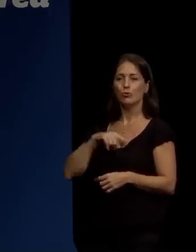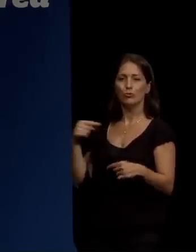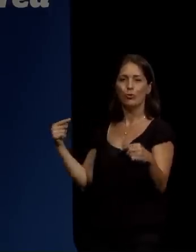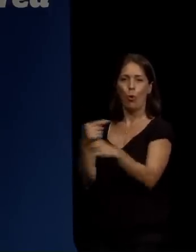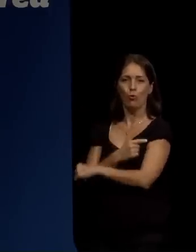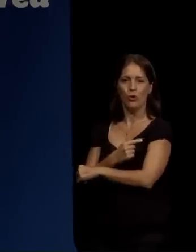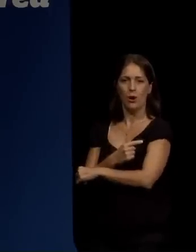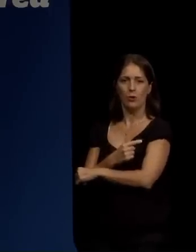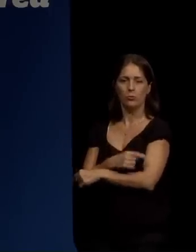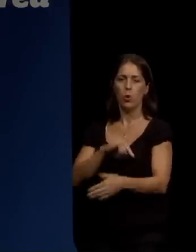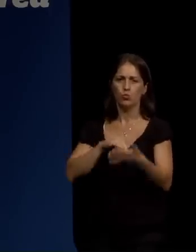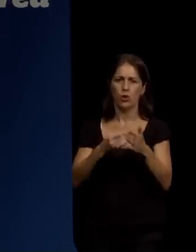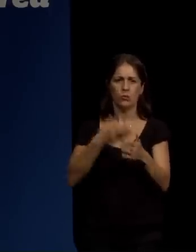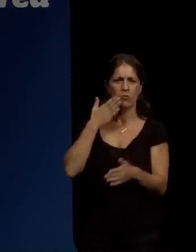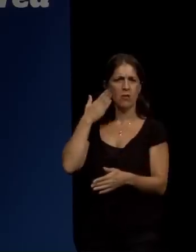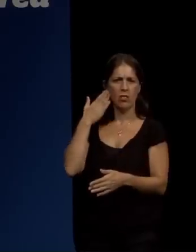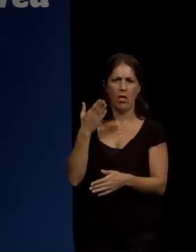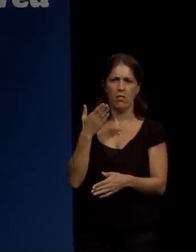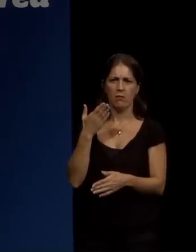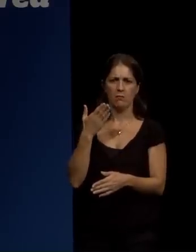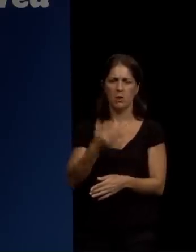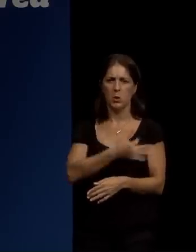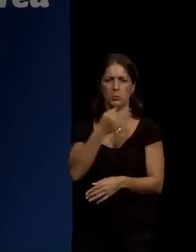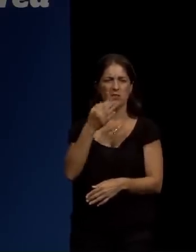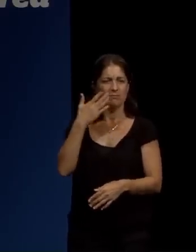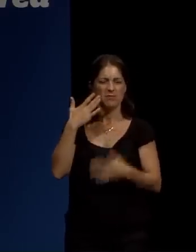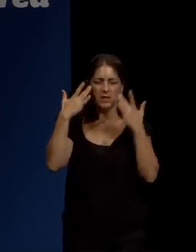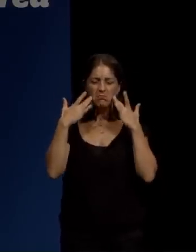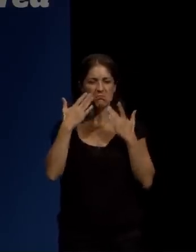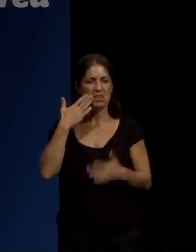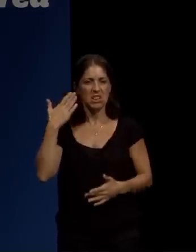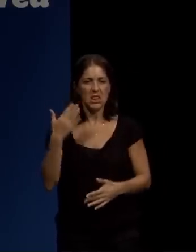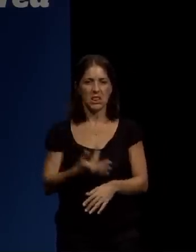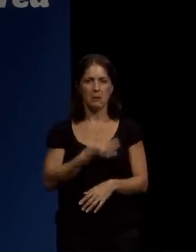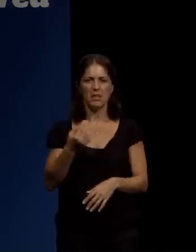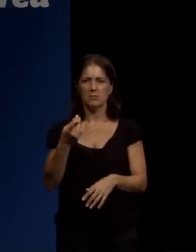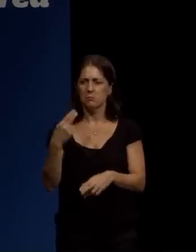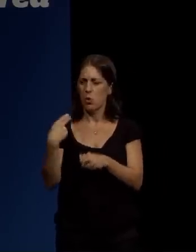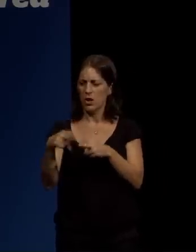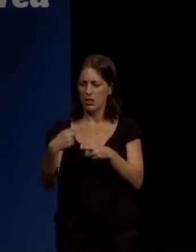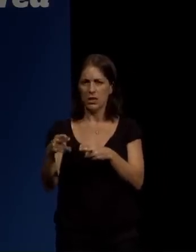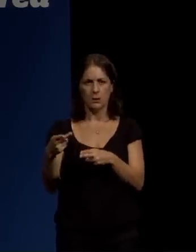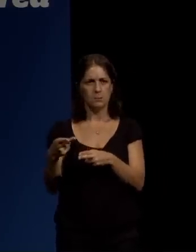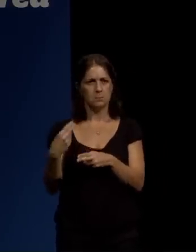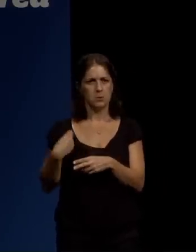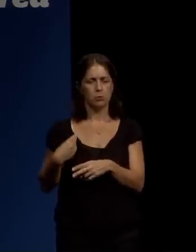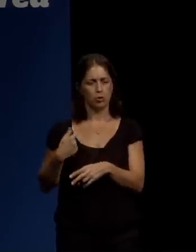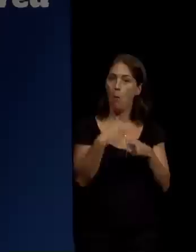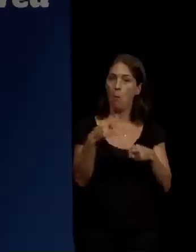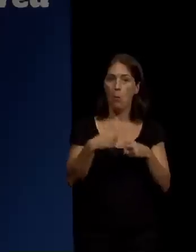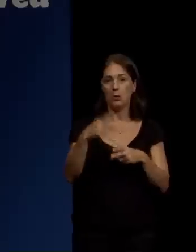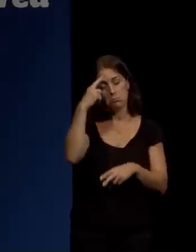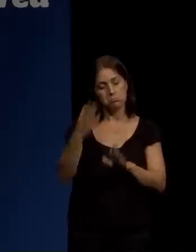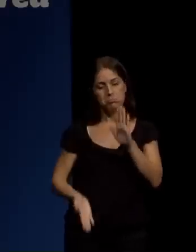un proxecto de honestidade, un proxecto de decencia, un proxecto de dignidade para a política. Unha política